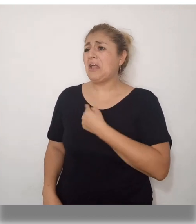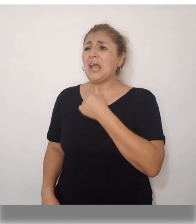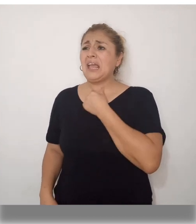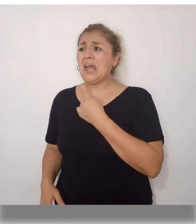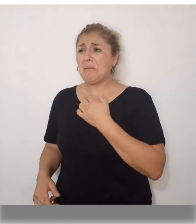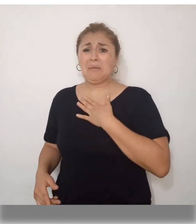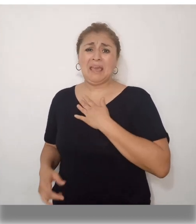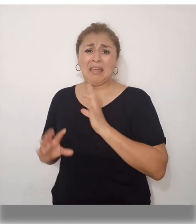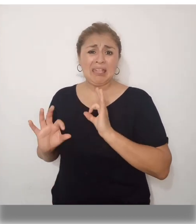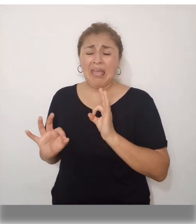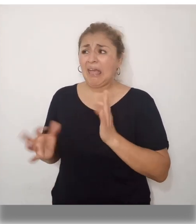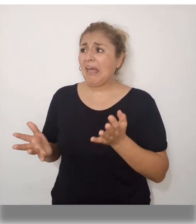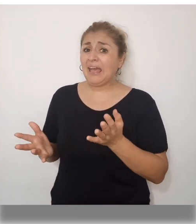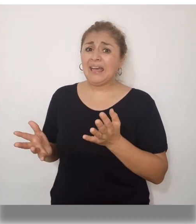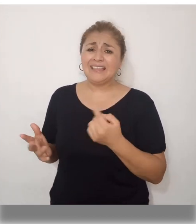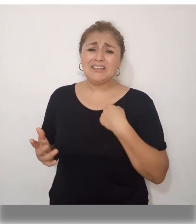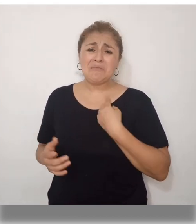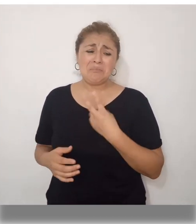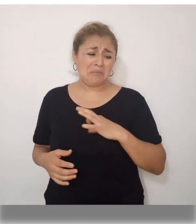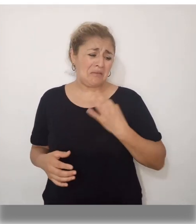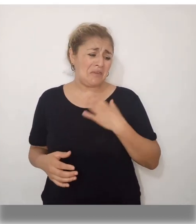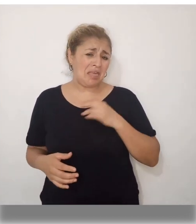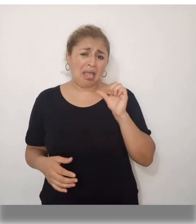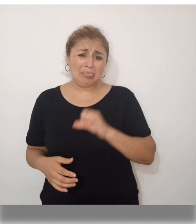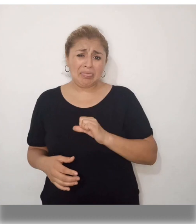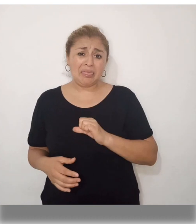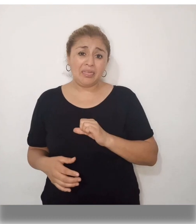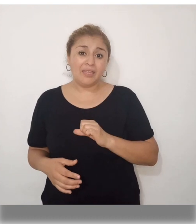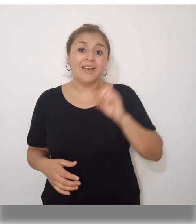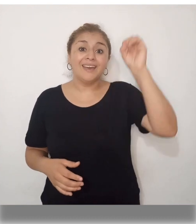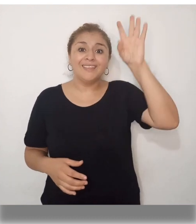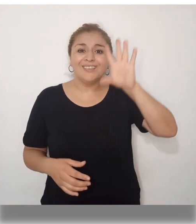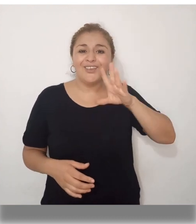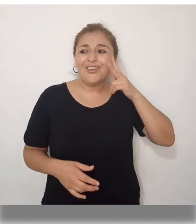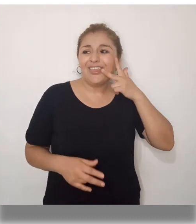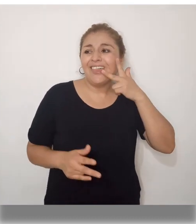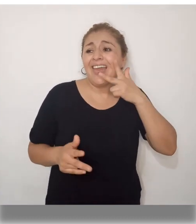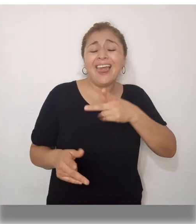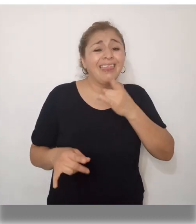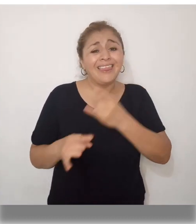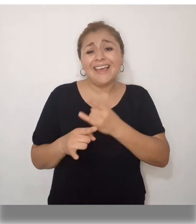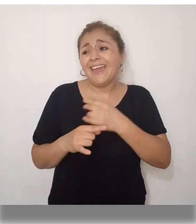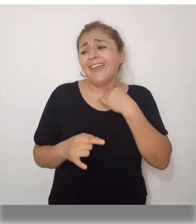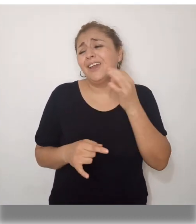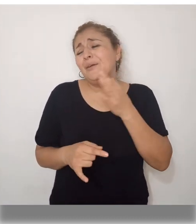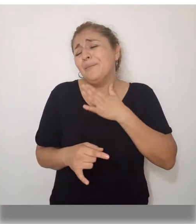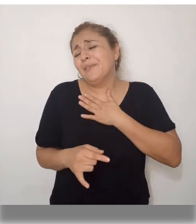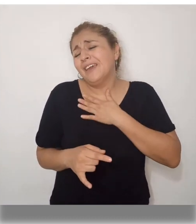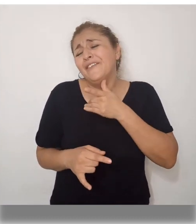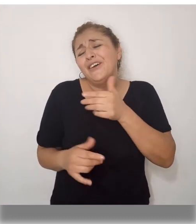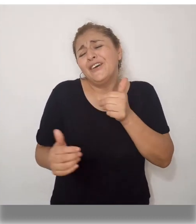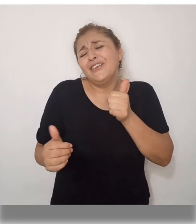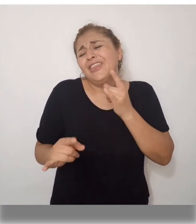nos da valor él dice hijo tú siempre estás conmigo y todas